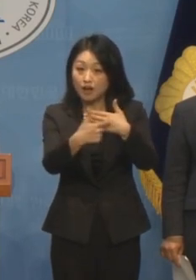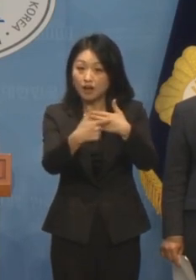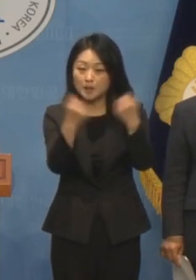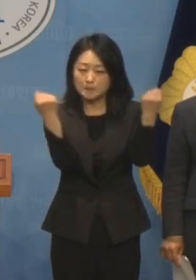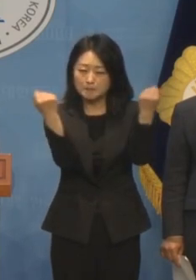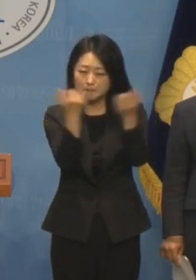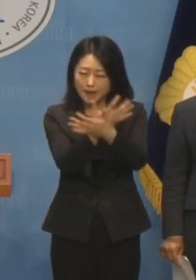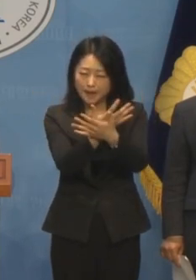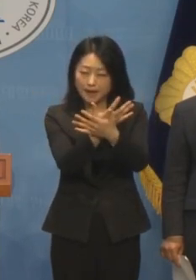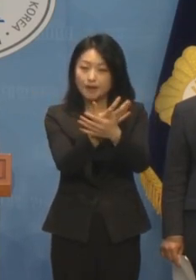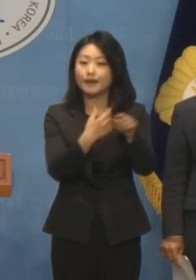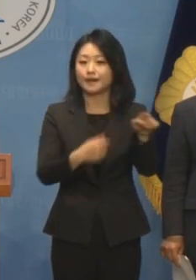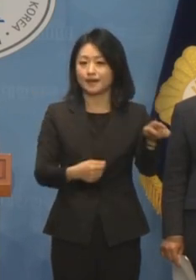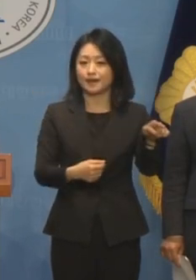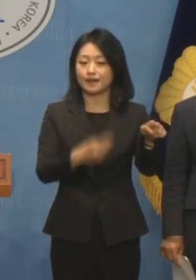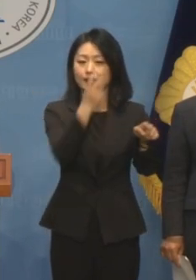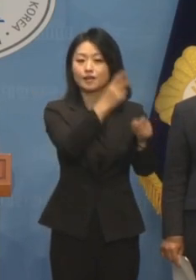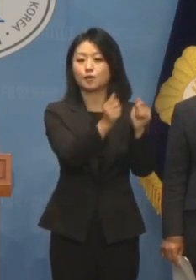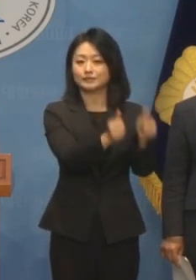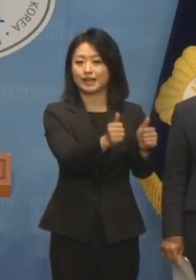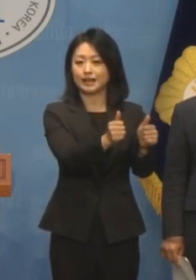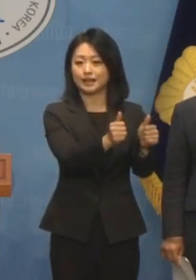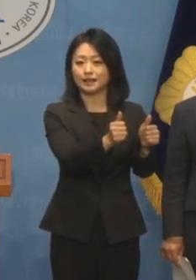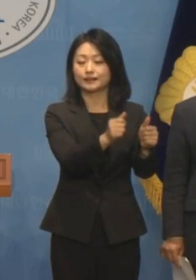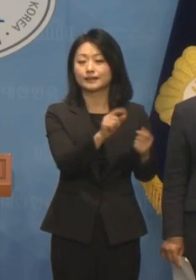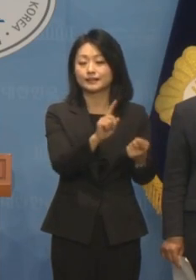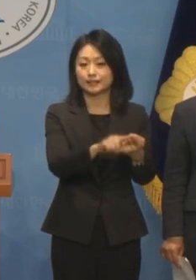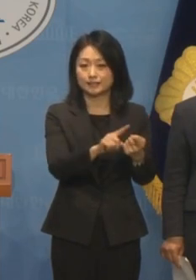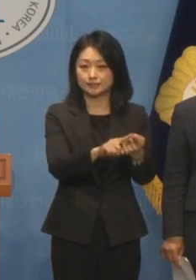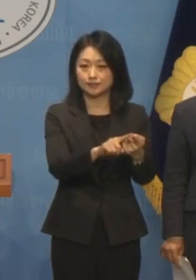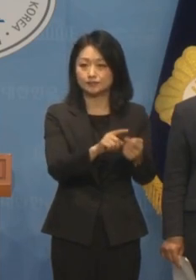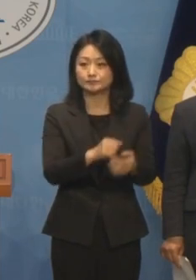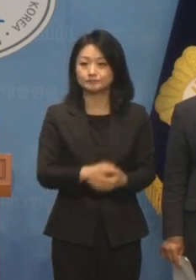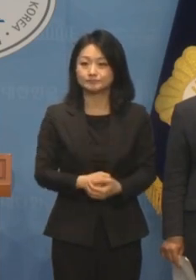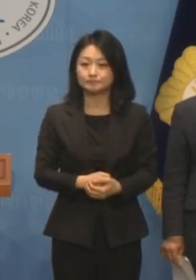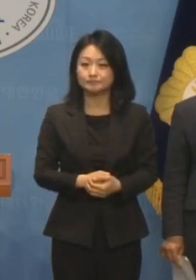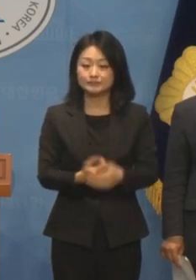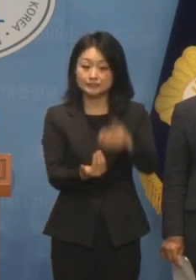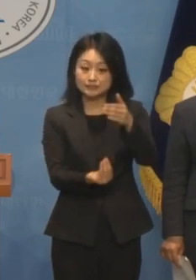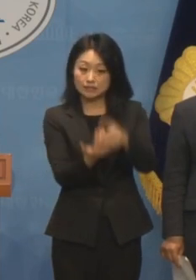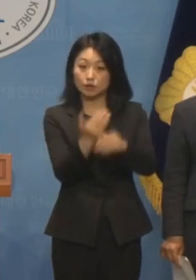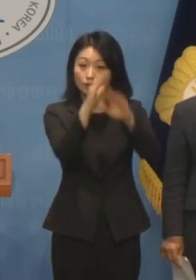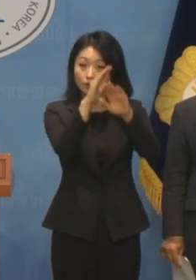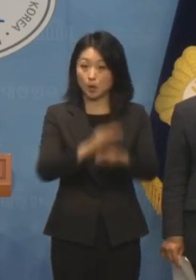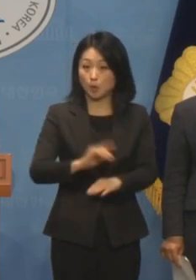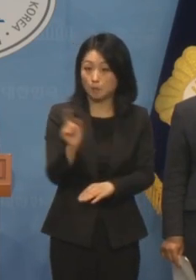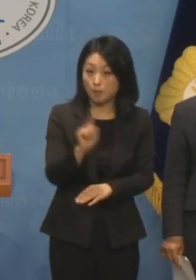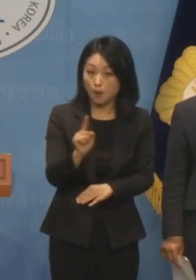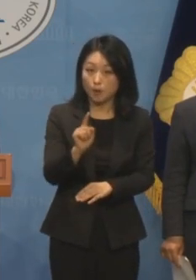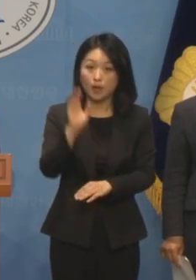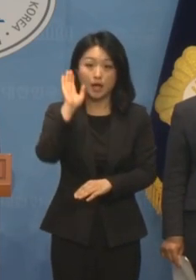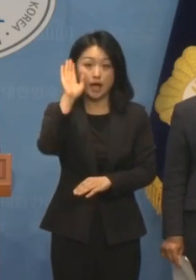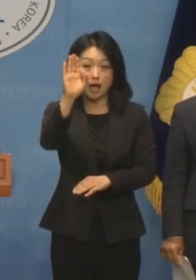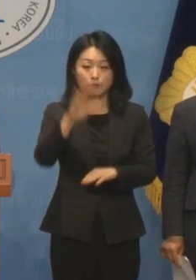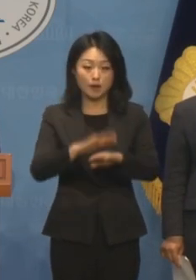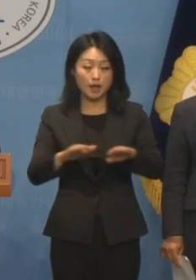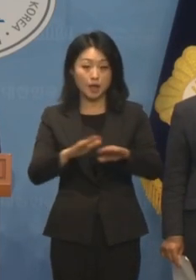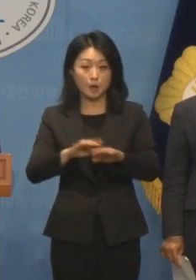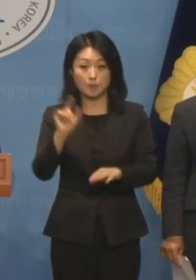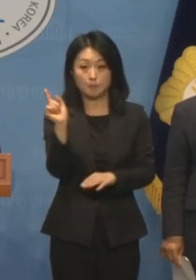진술을 주도한 검찰에 대해서 어떤 상황이 있었고 앞으로 어떻게 갈